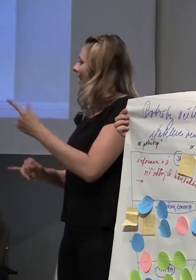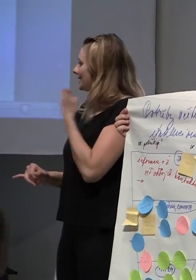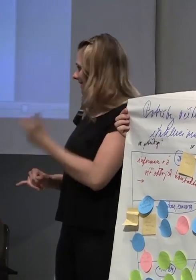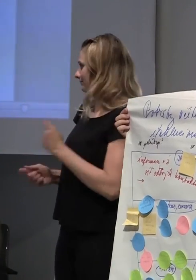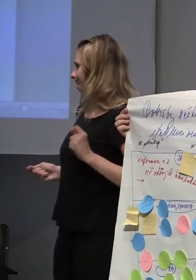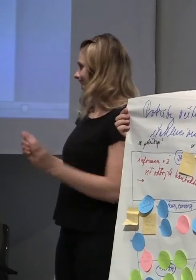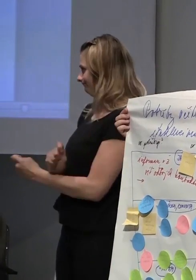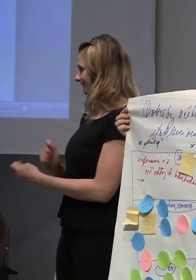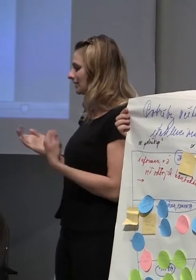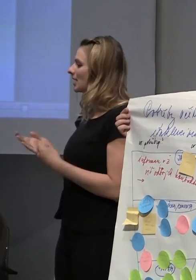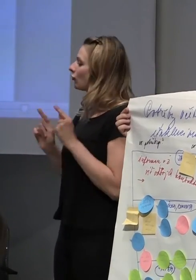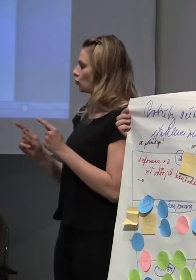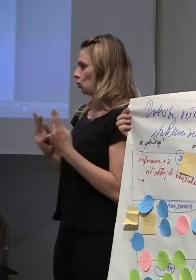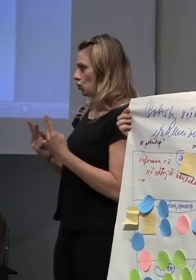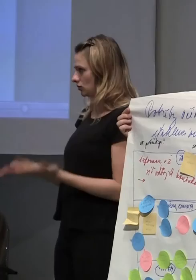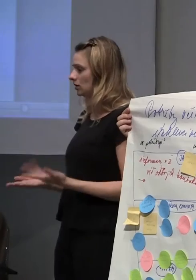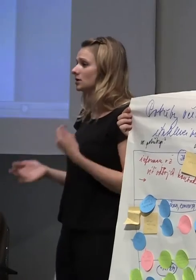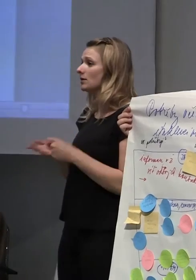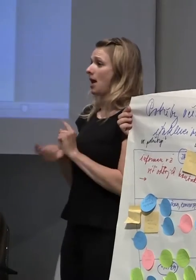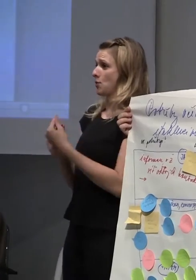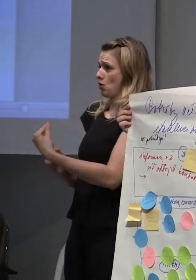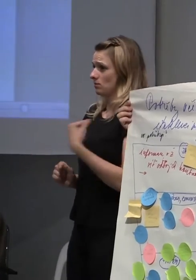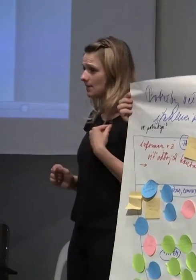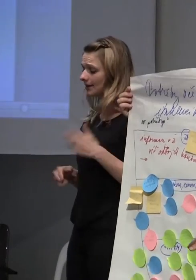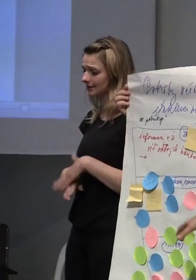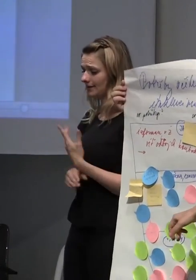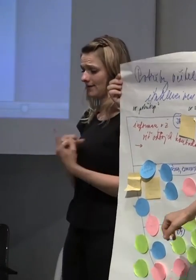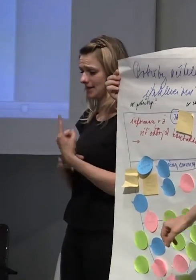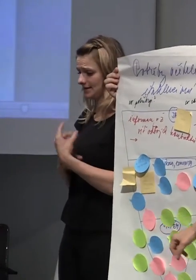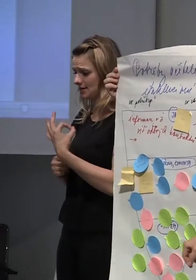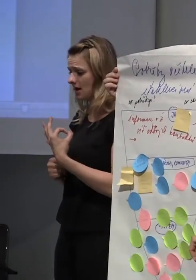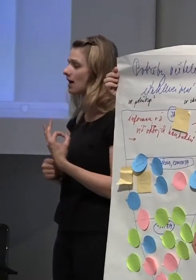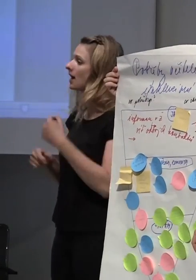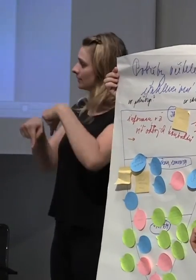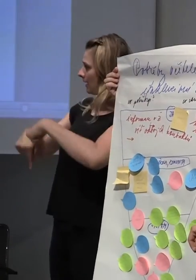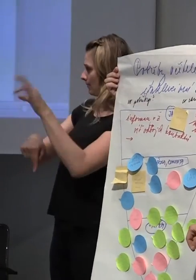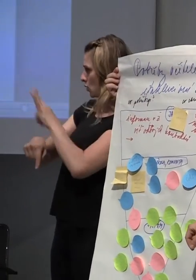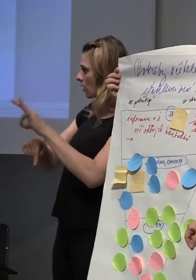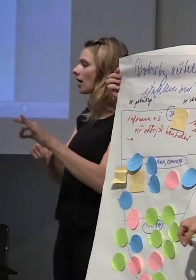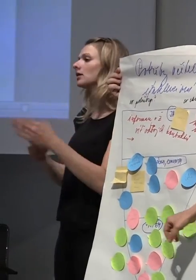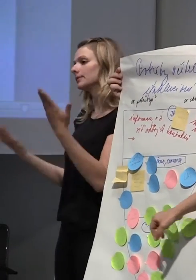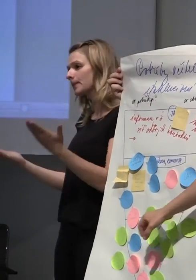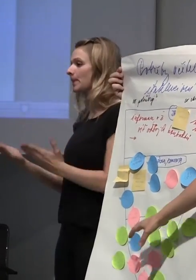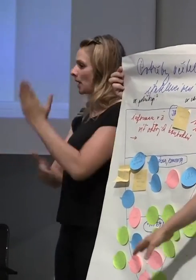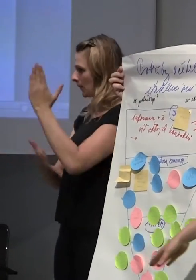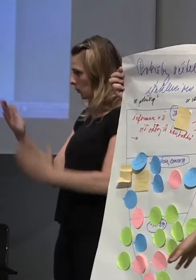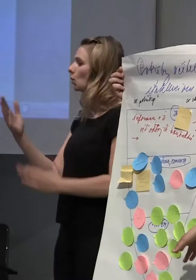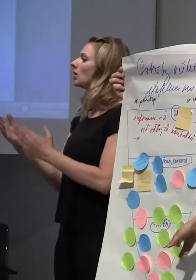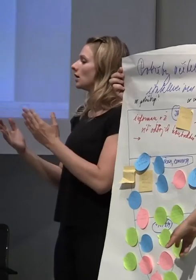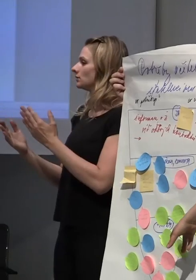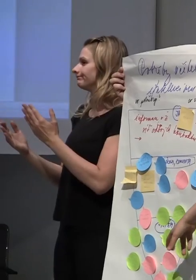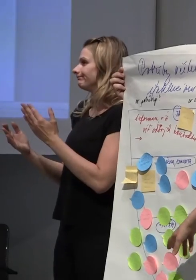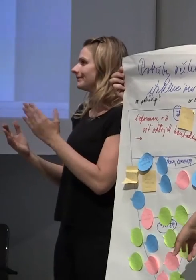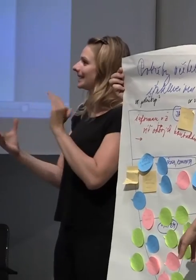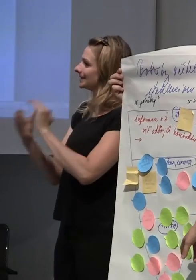nějaké poselství, co z toho jakoby plyne, je, že tento projekt si myslím, že do jisté míry nabízí řadu